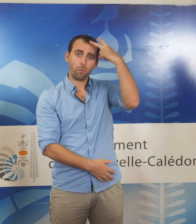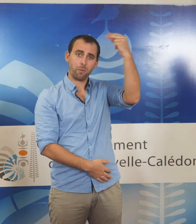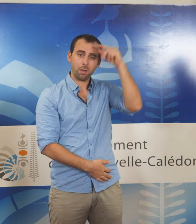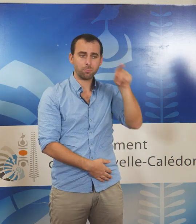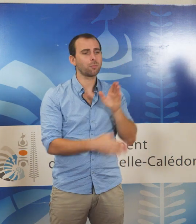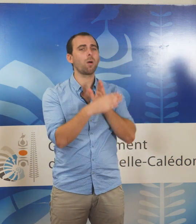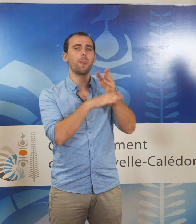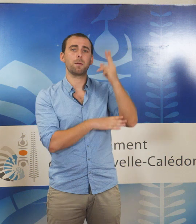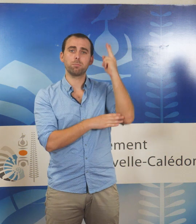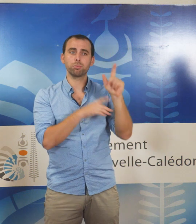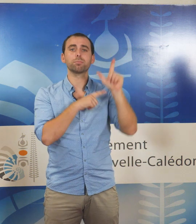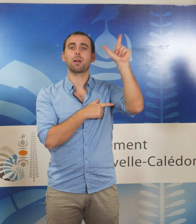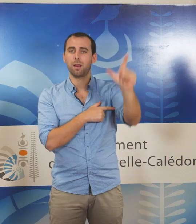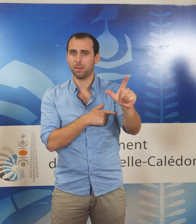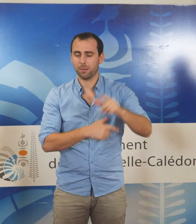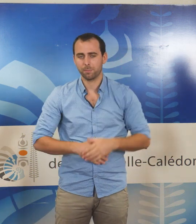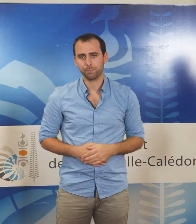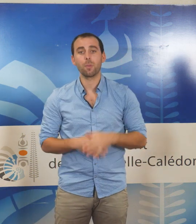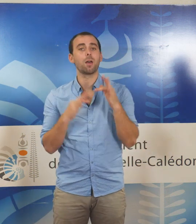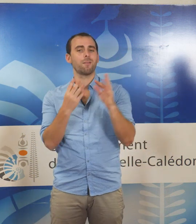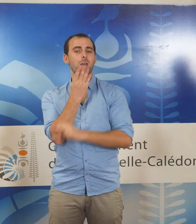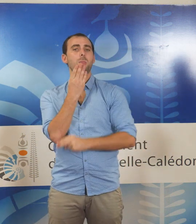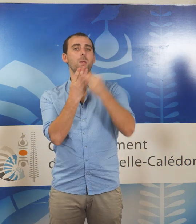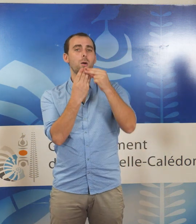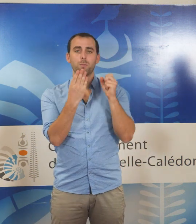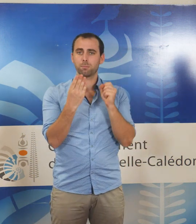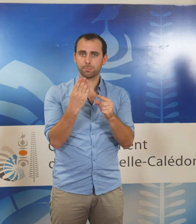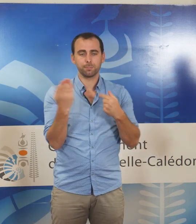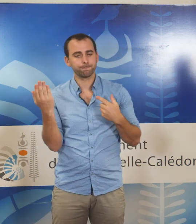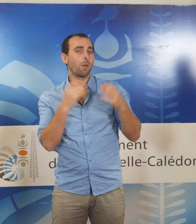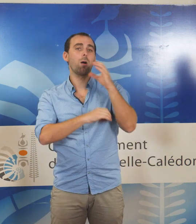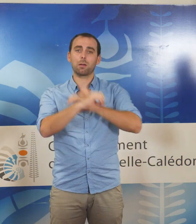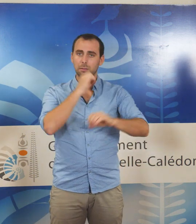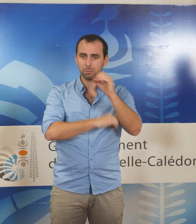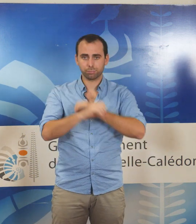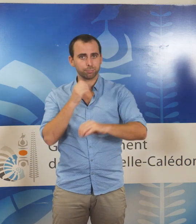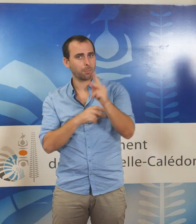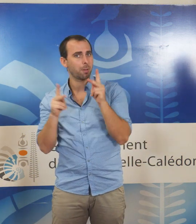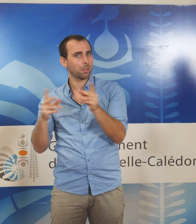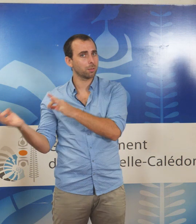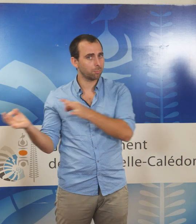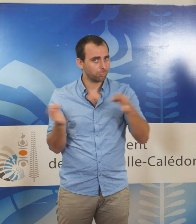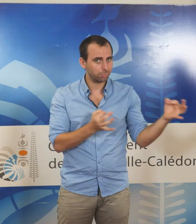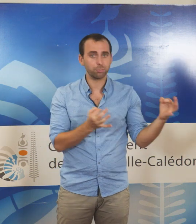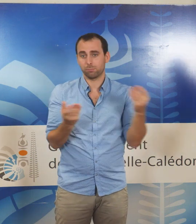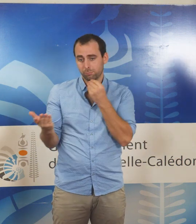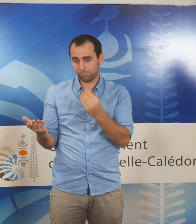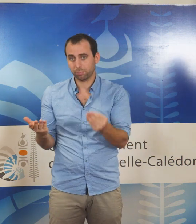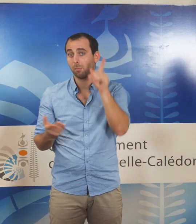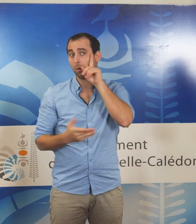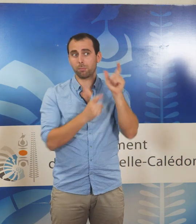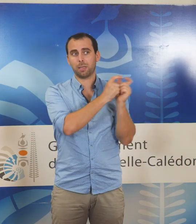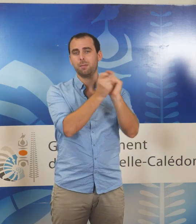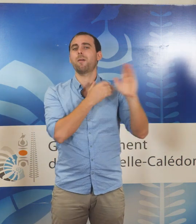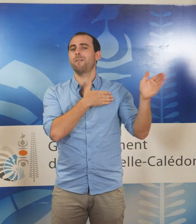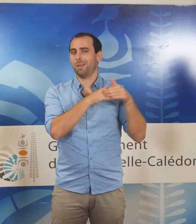lundi. Pour la province nord, nous avons organisé la continuité pédagogique puisque les établissements restent fermés et